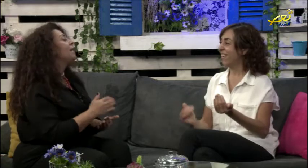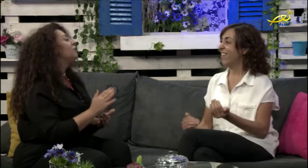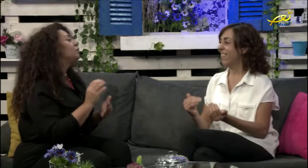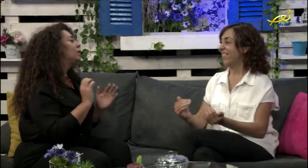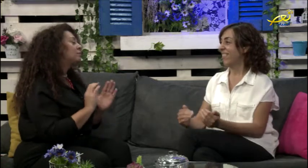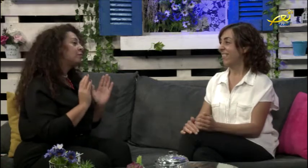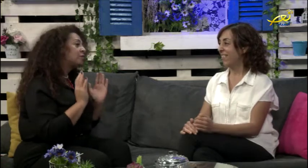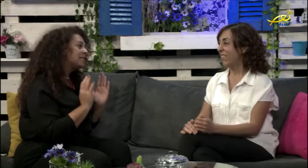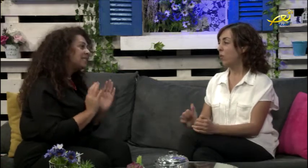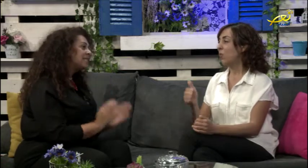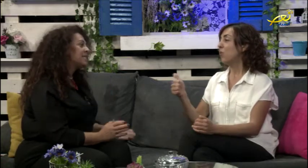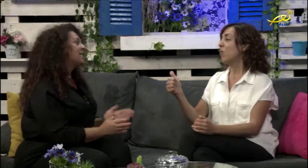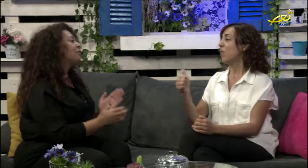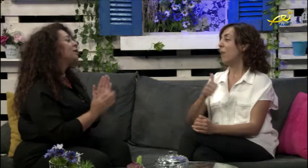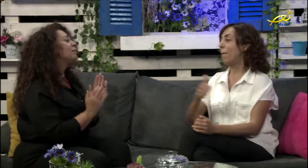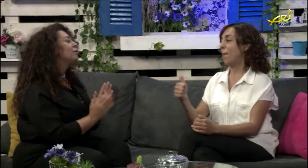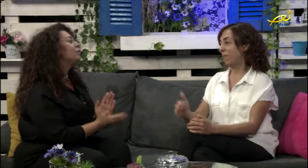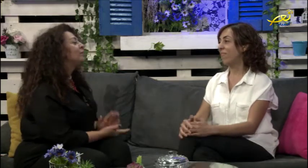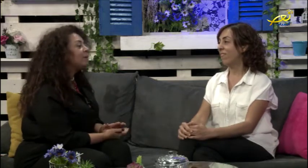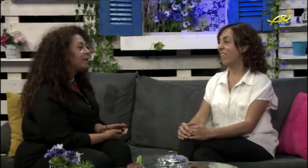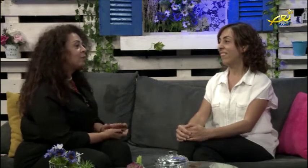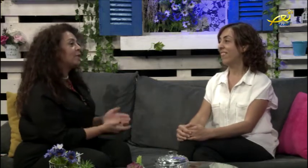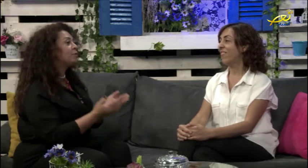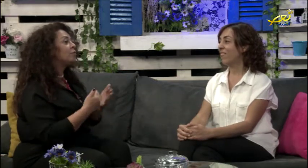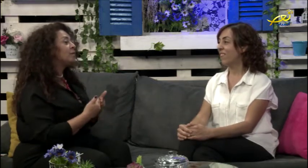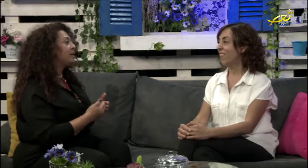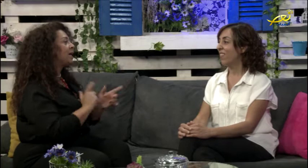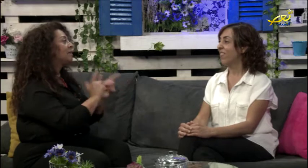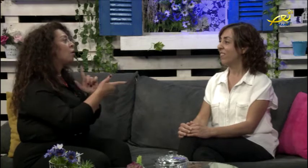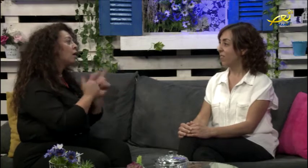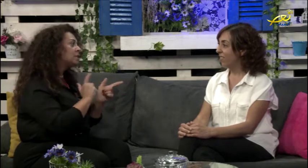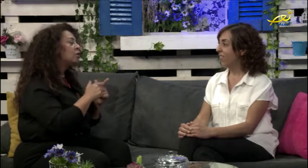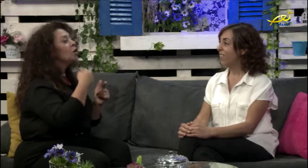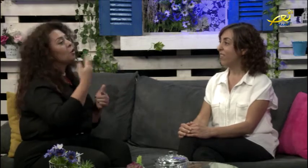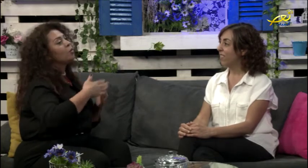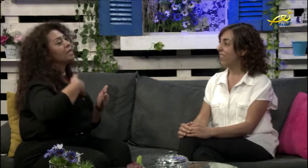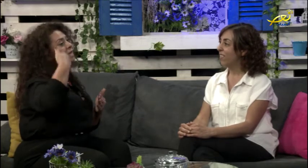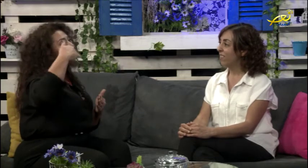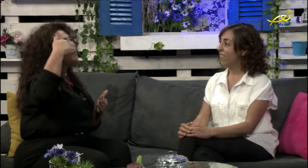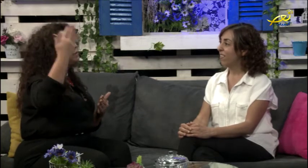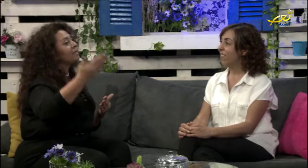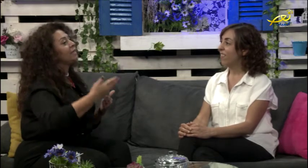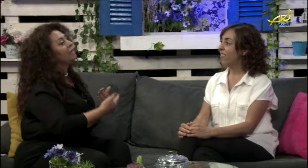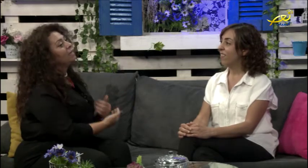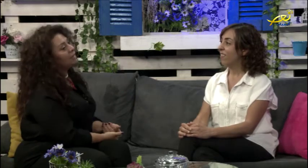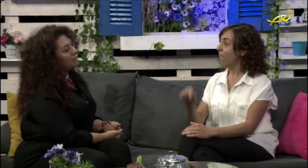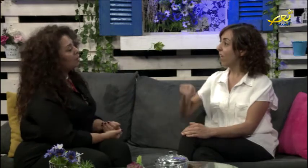ببلش من وقت ما بيكون كتير صغير، من وقت ما بيكون بيبي. وقت اللي بيكون بيبي هالتواصل هو يلي بيغني